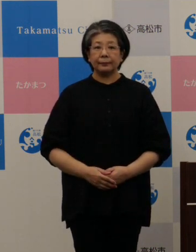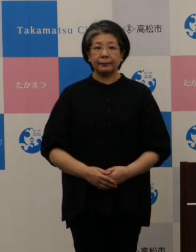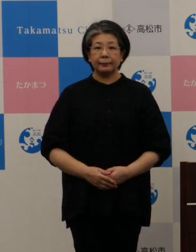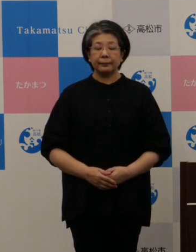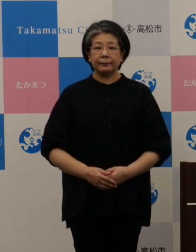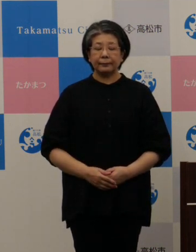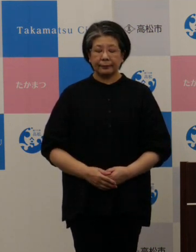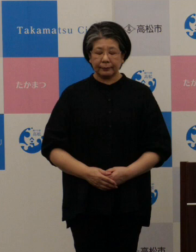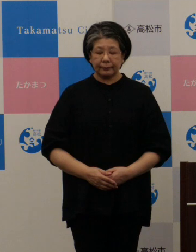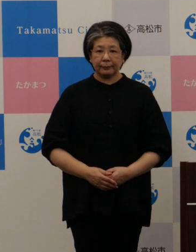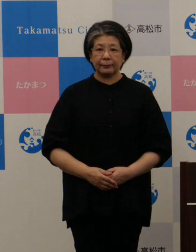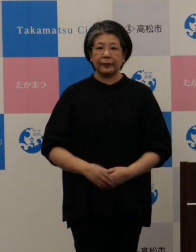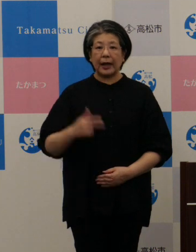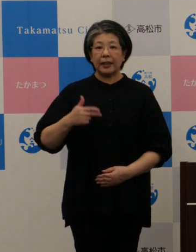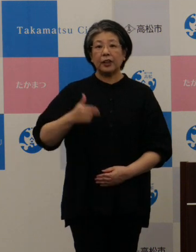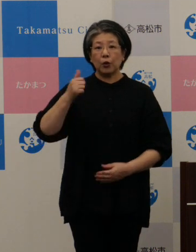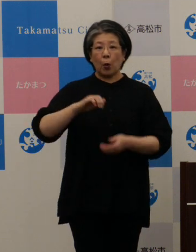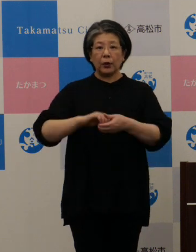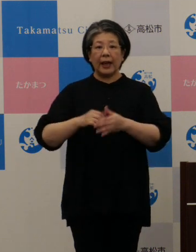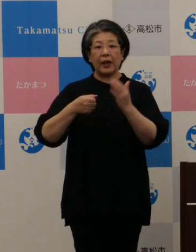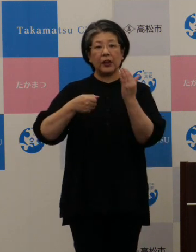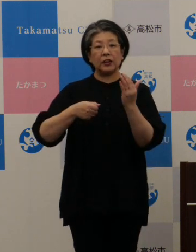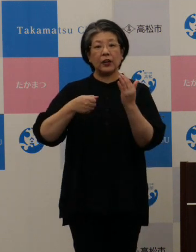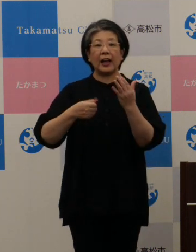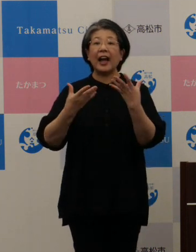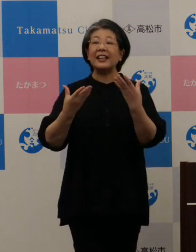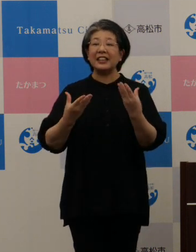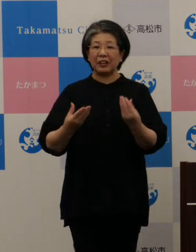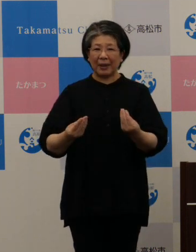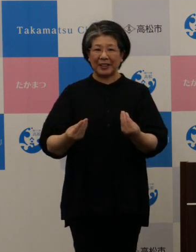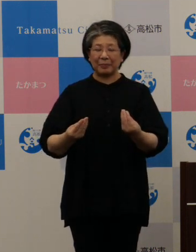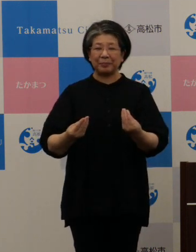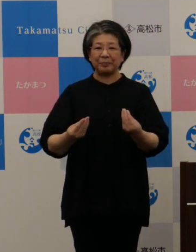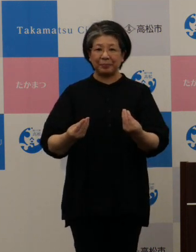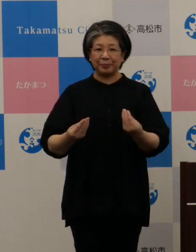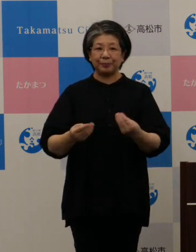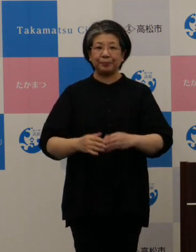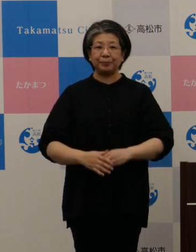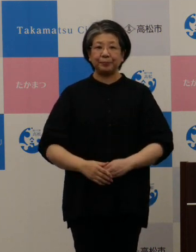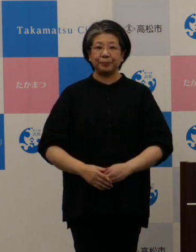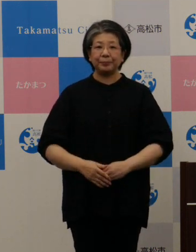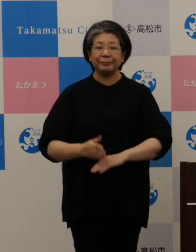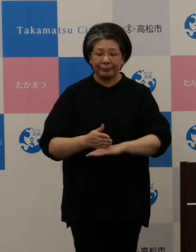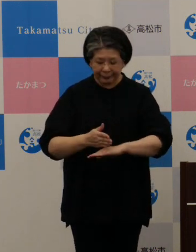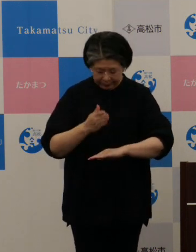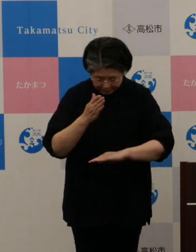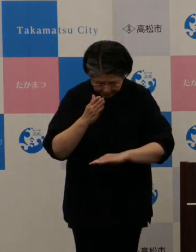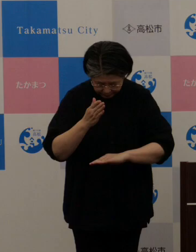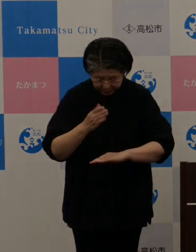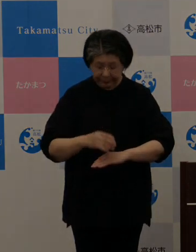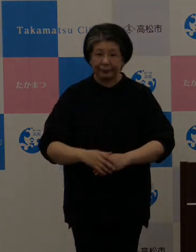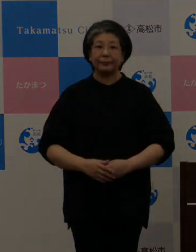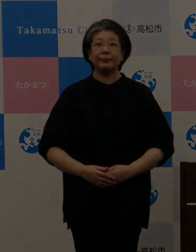はい、それでは以上をもちまして、はい、市長定例記者会見を終了させていただきます。 どうもありがとうございました。